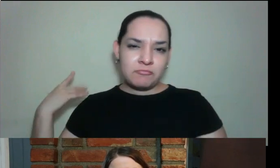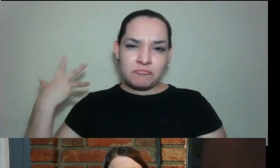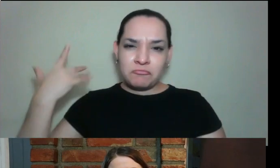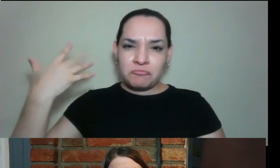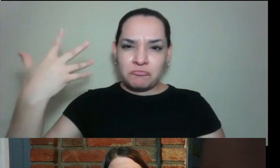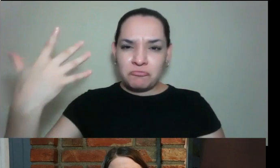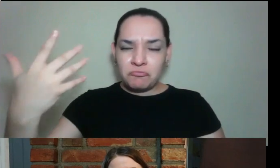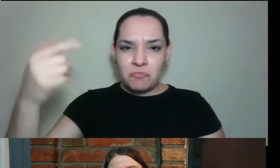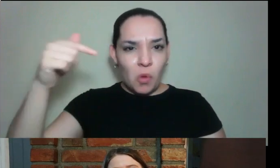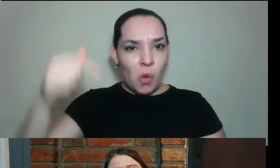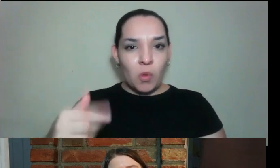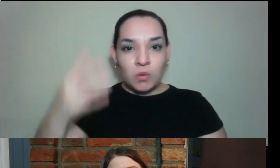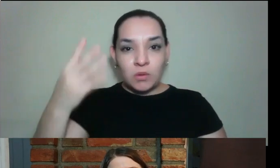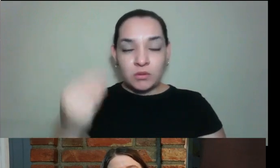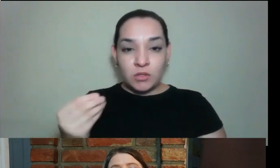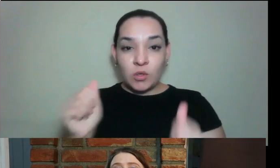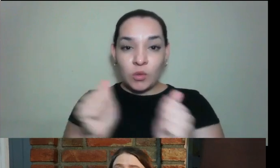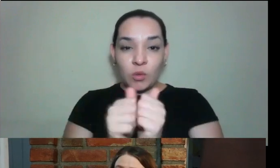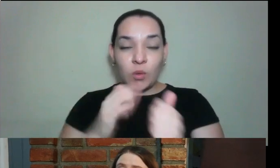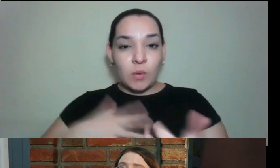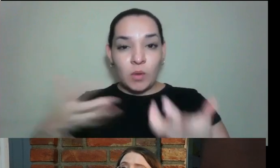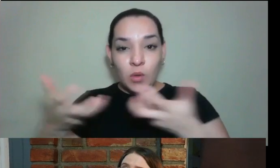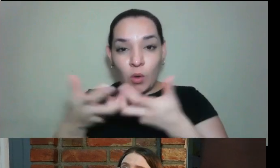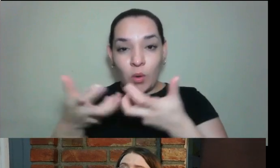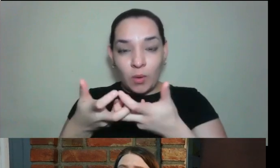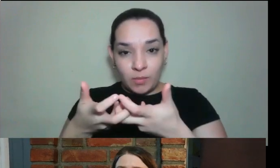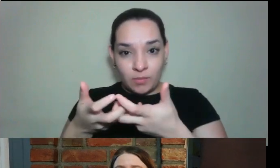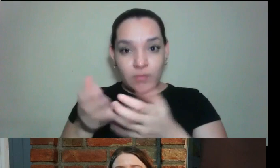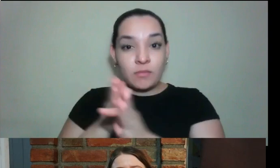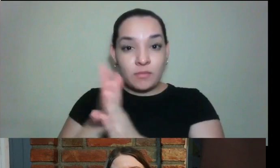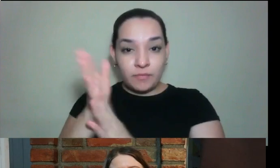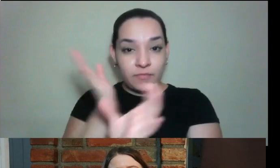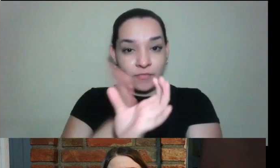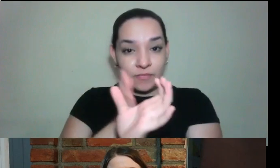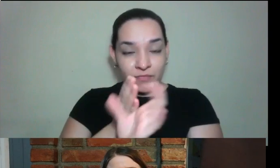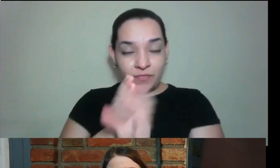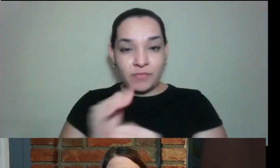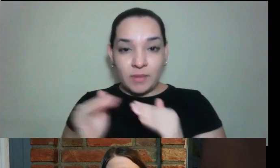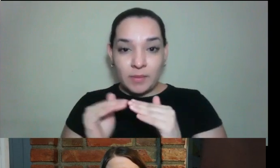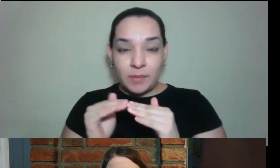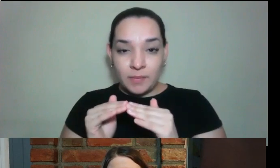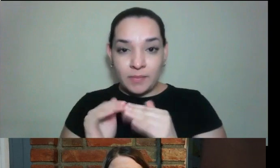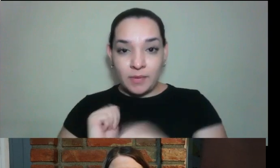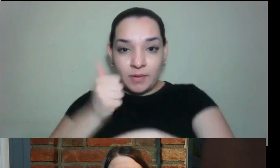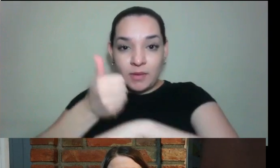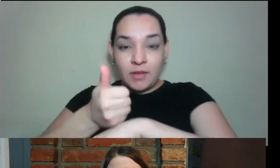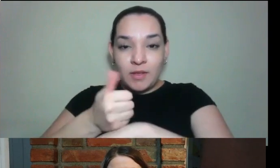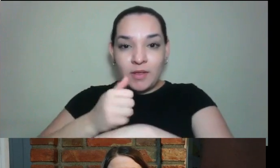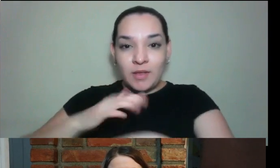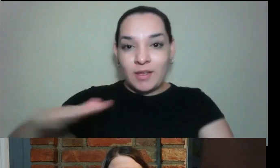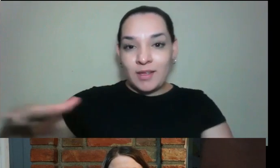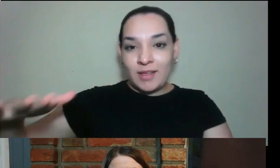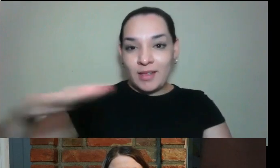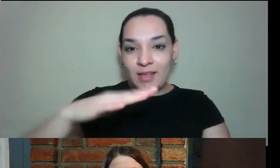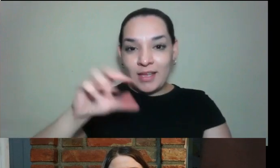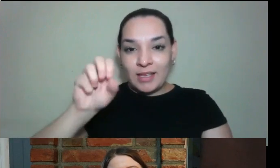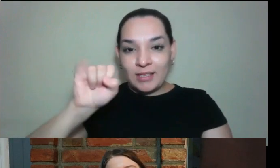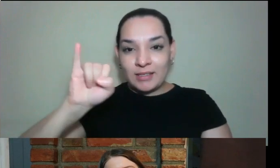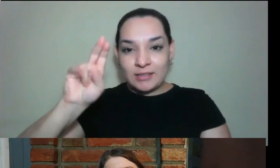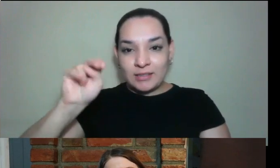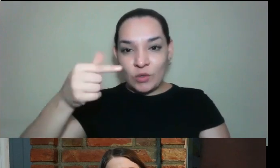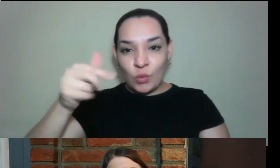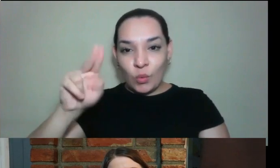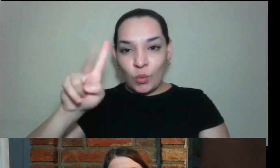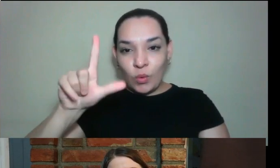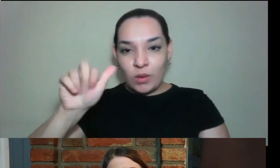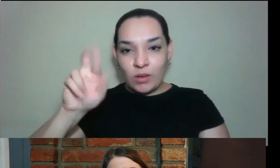Hasta el día de hoy que con otros profesionales colegas hemos armado un equipo interdisciplinario que nos llamamos Espacio